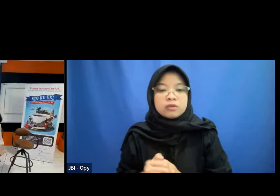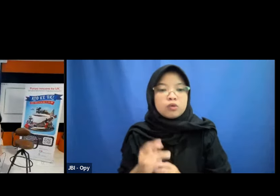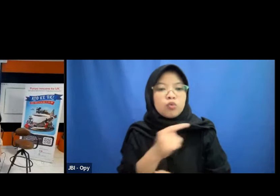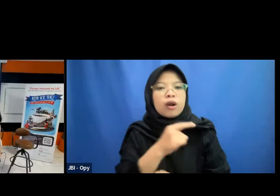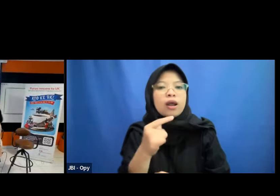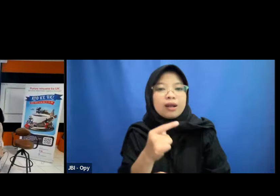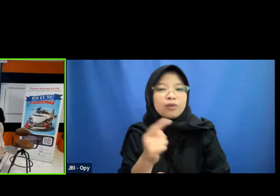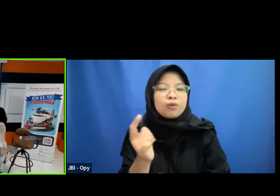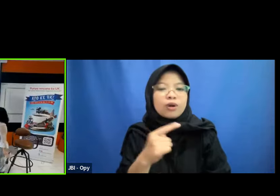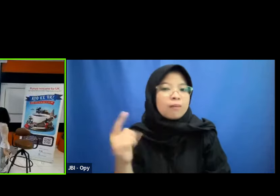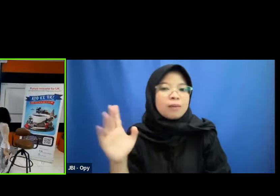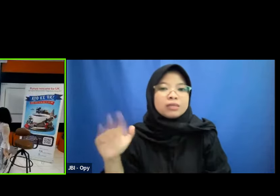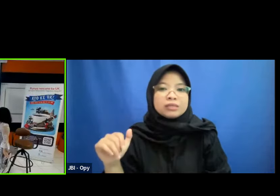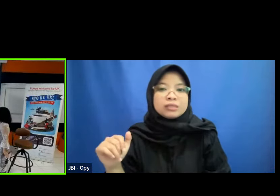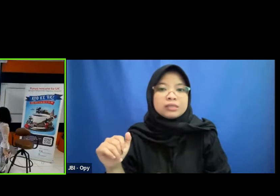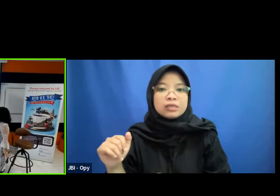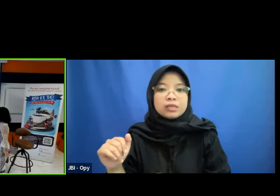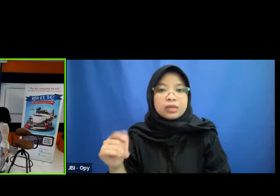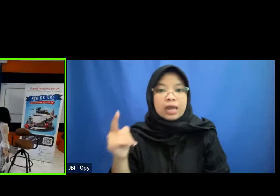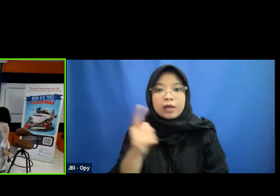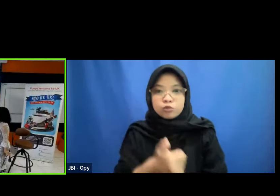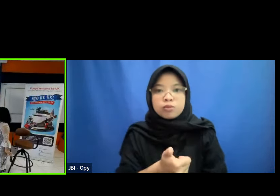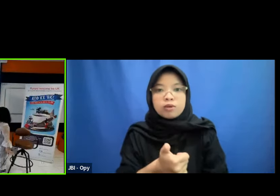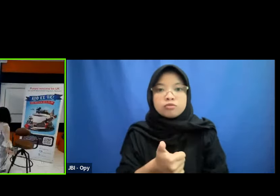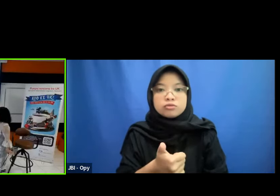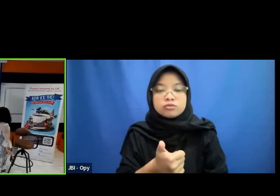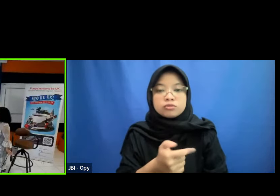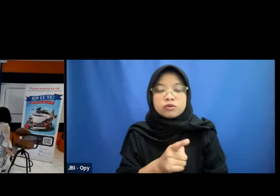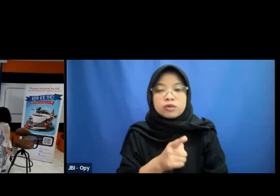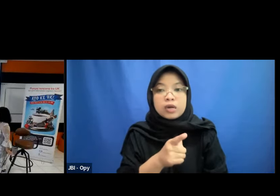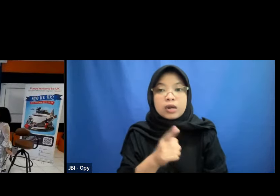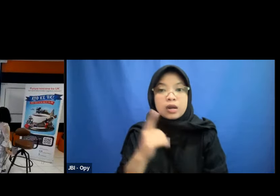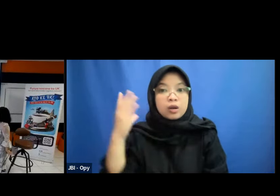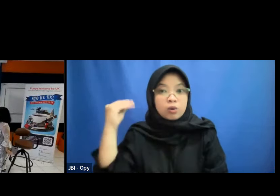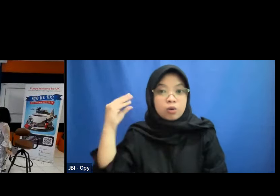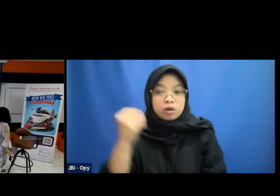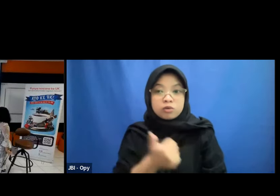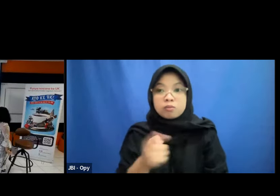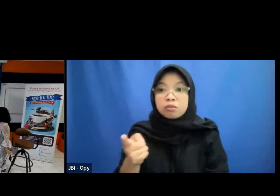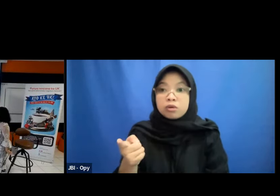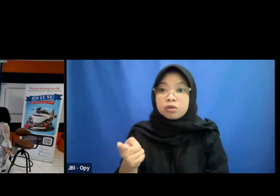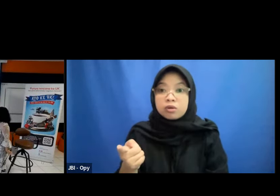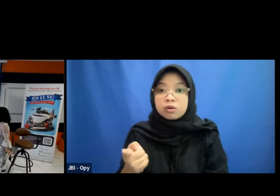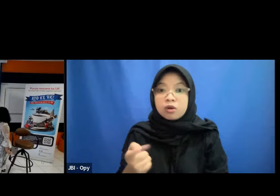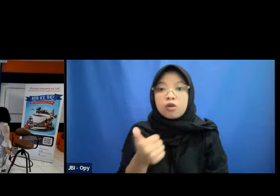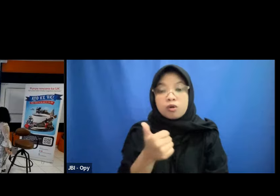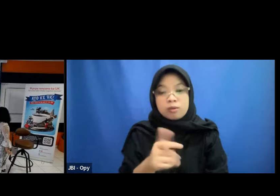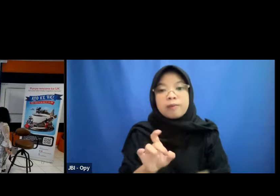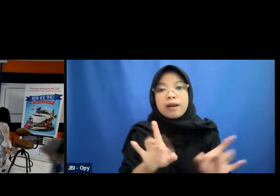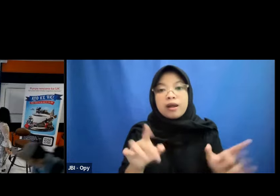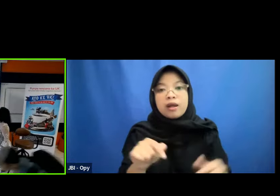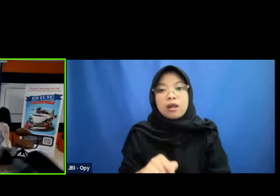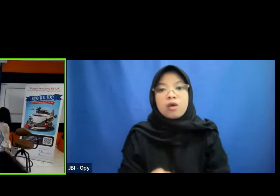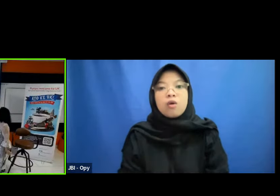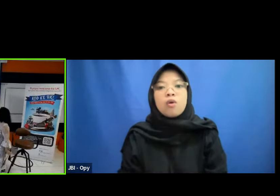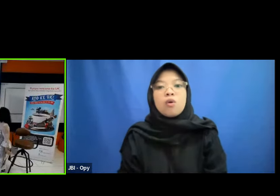kecil Kalau begini kalau begini tanpa ada mic better